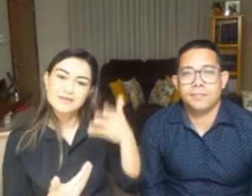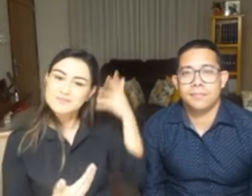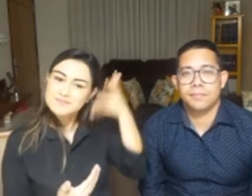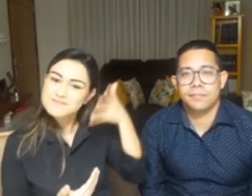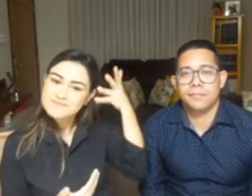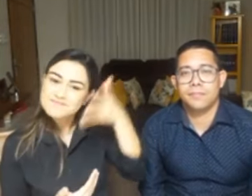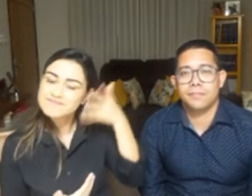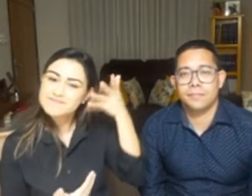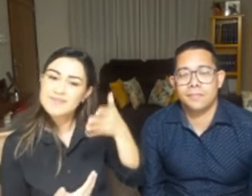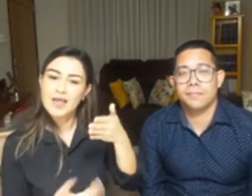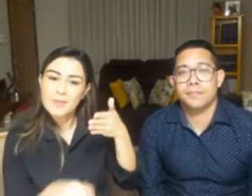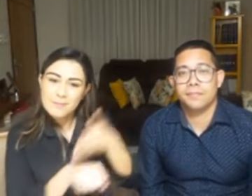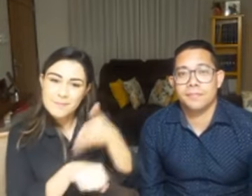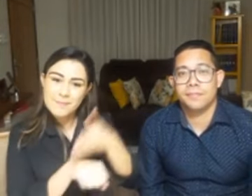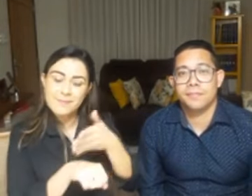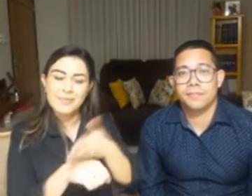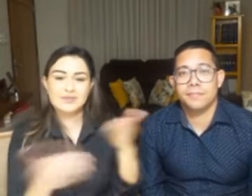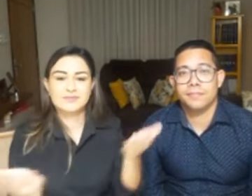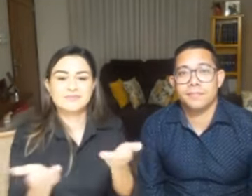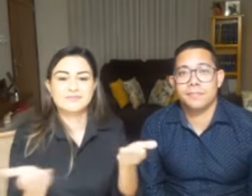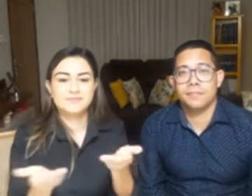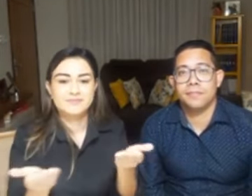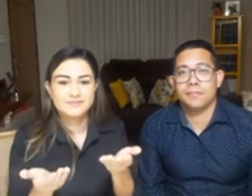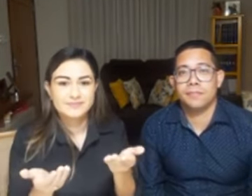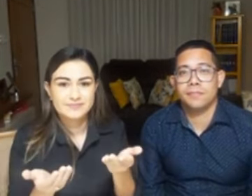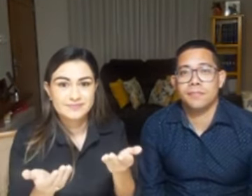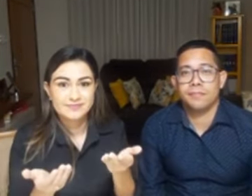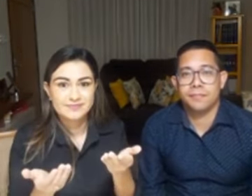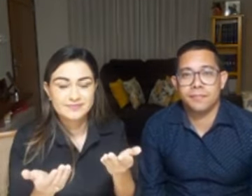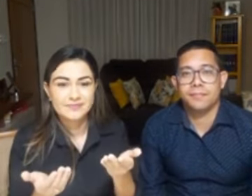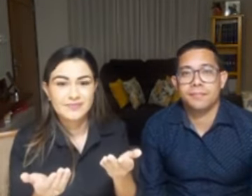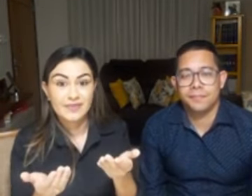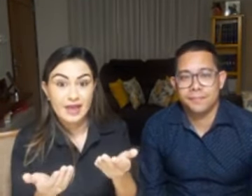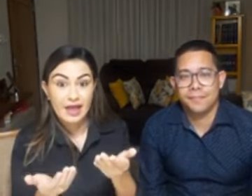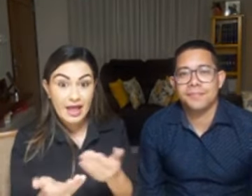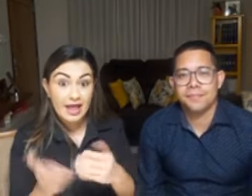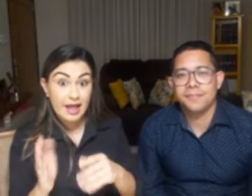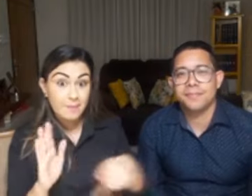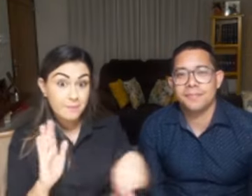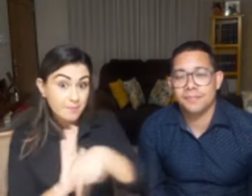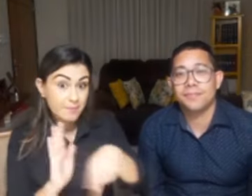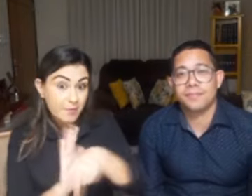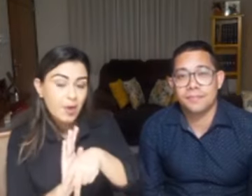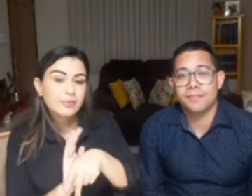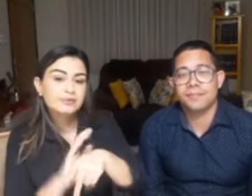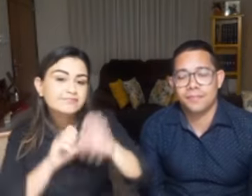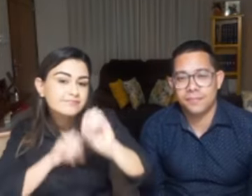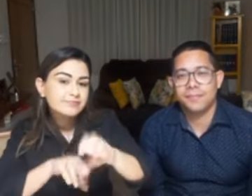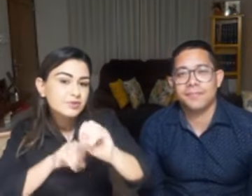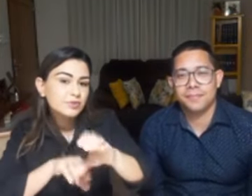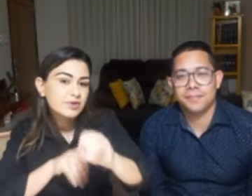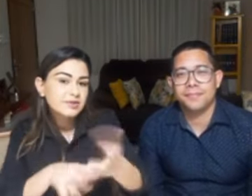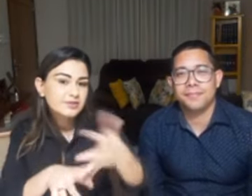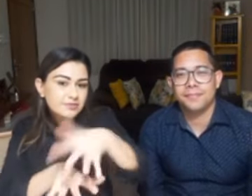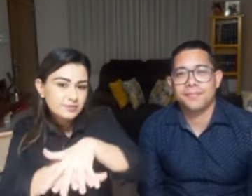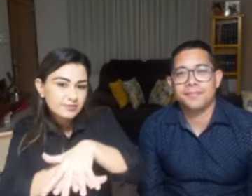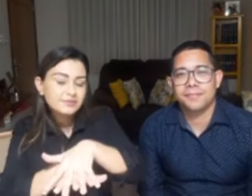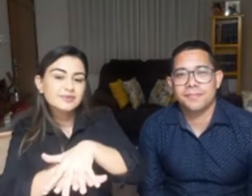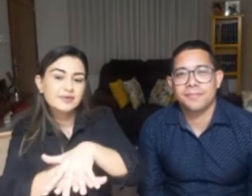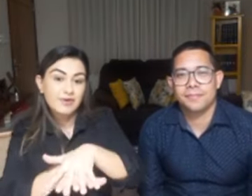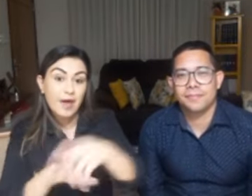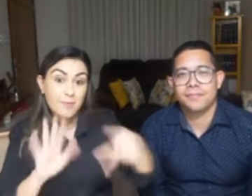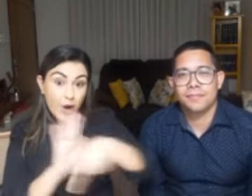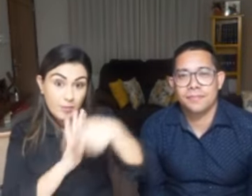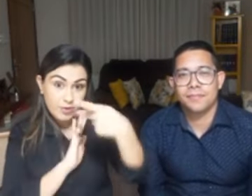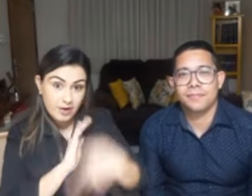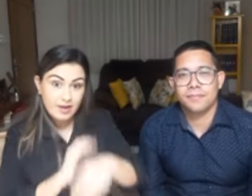participação de vocês. A editora Santorina gosta demais dessa temática da educação inclusiva e a gente fica muito feliz,